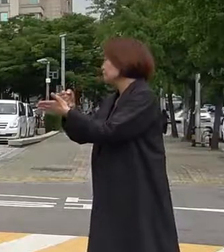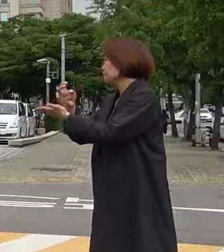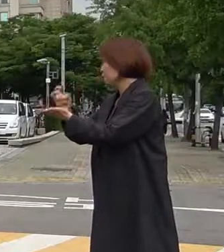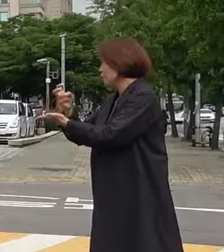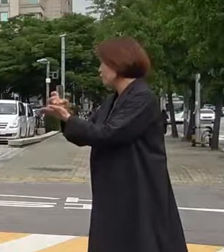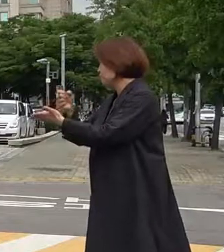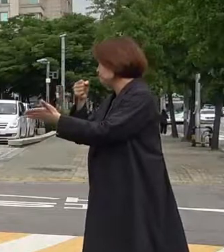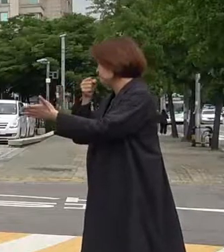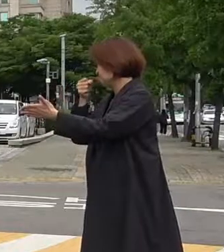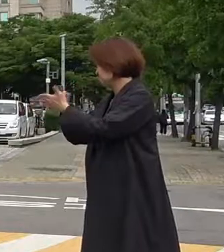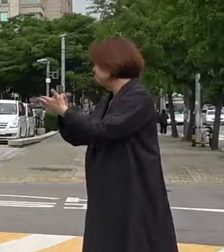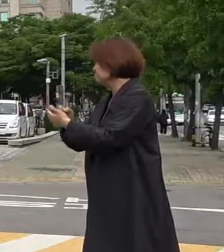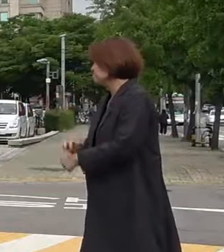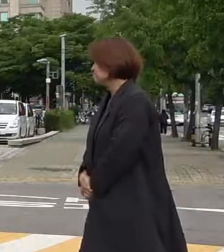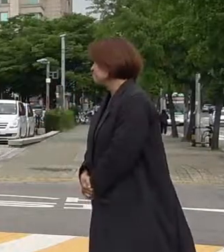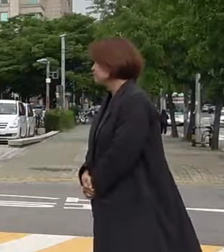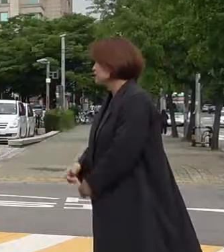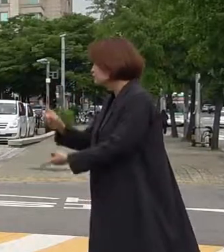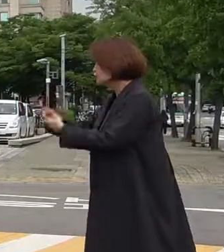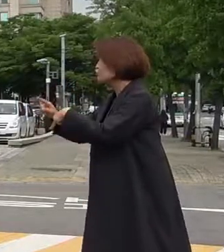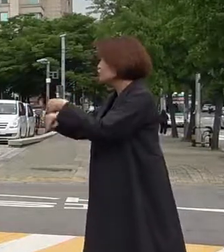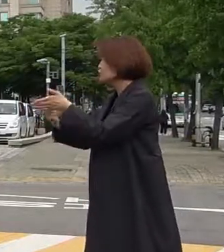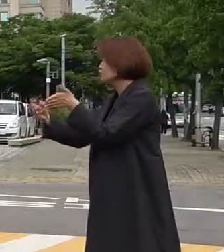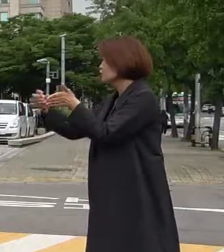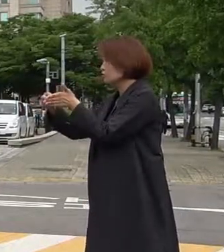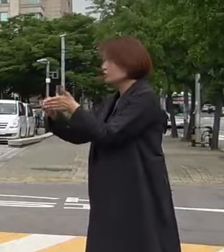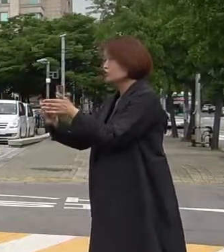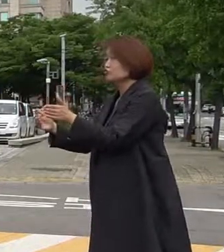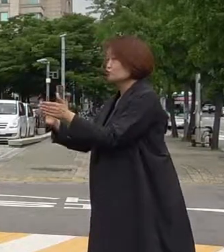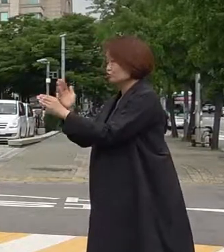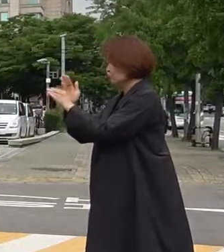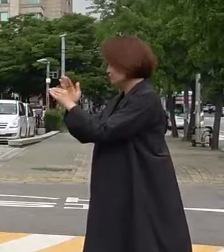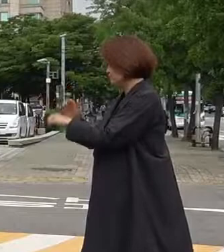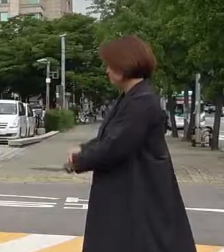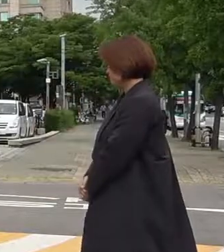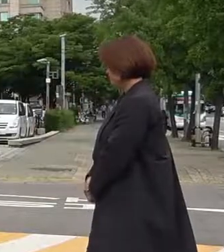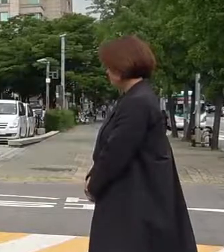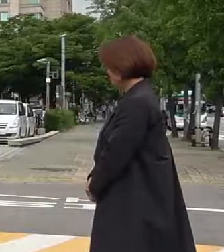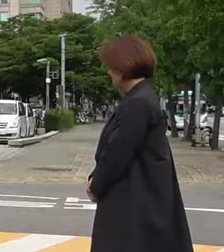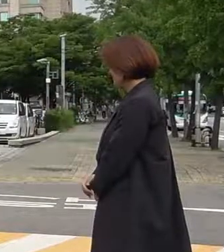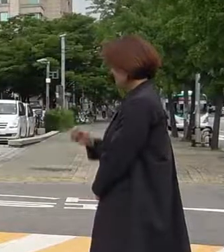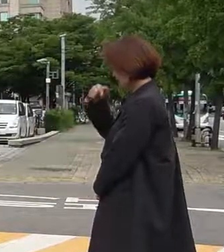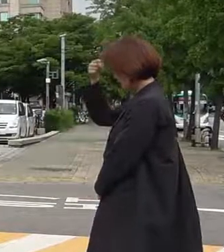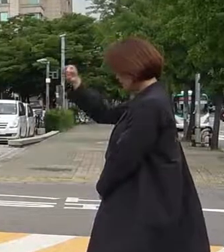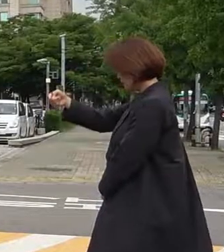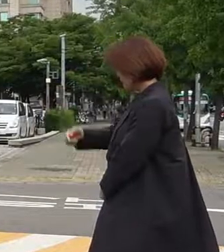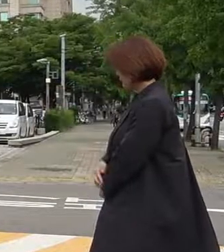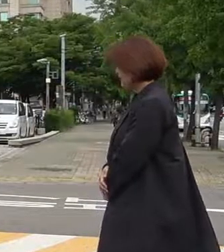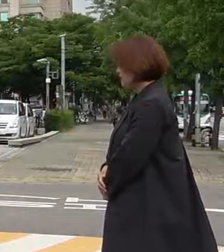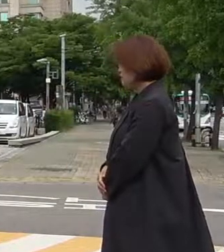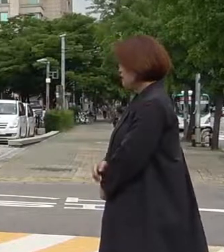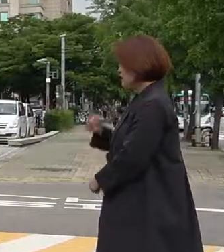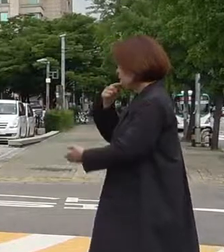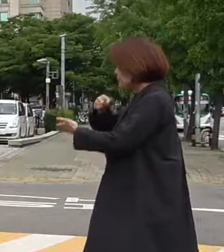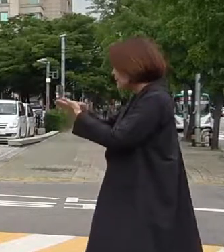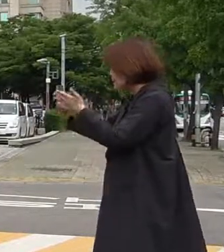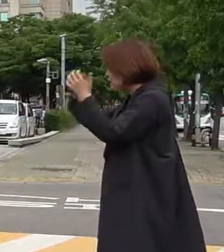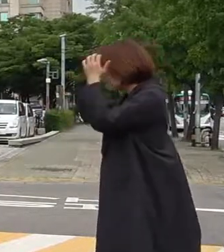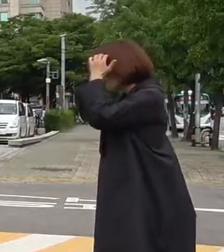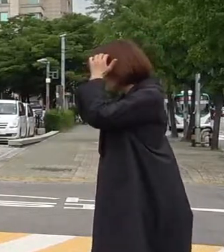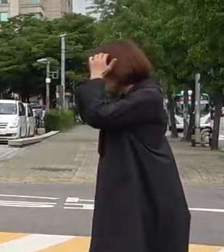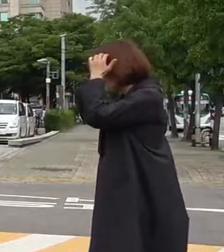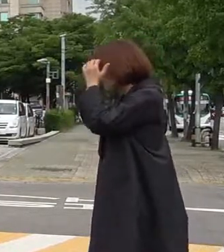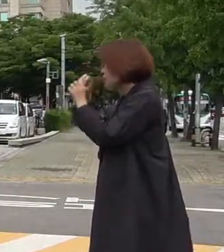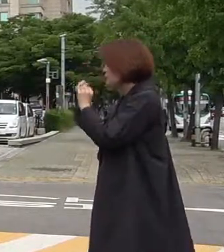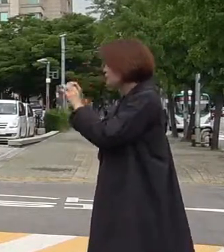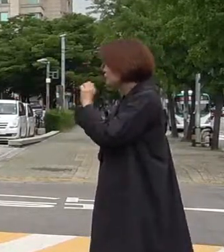넘는 수어통역을 하고 있다. 법에 임무를 다 하고 있다. 그 다음에 재난방송에 소통을 하고 있다.